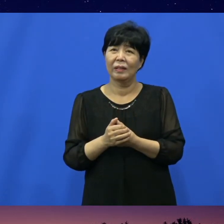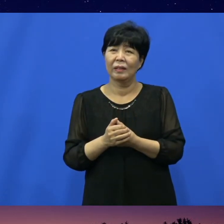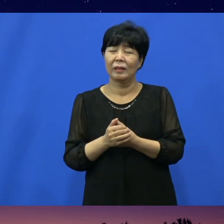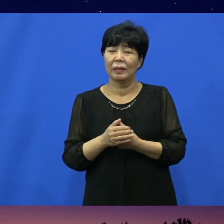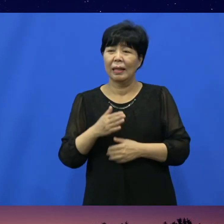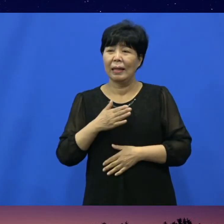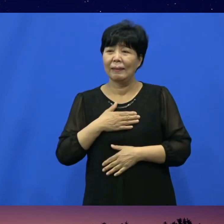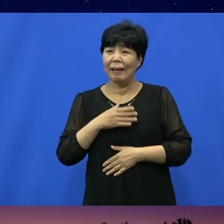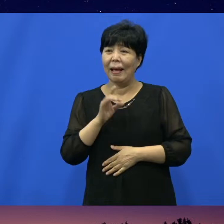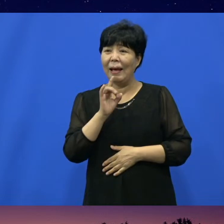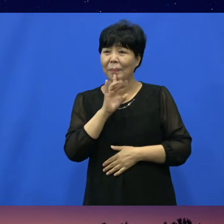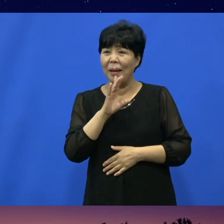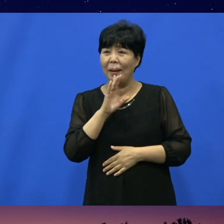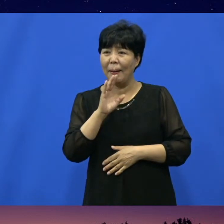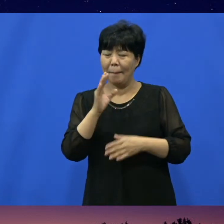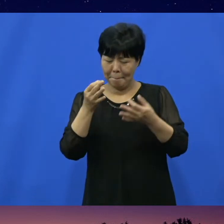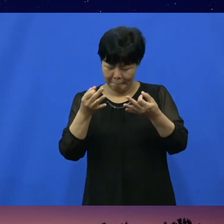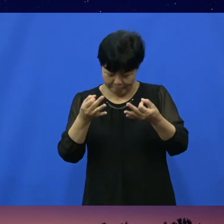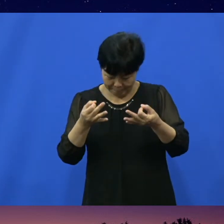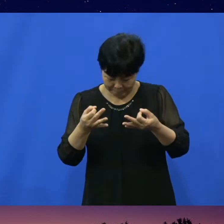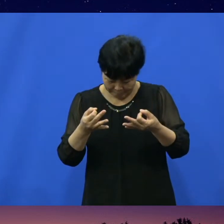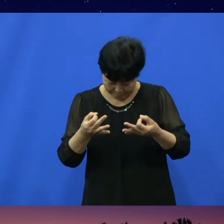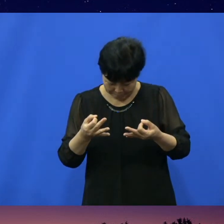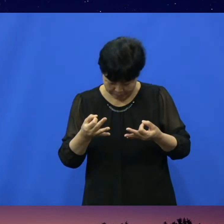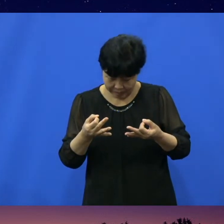나만 바라보던 병적 자기애.